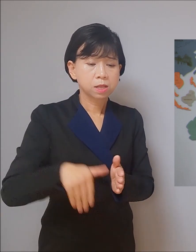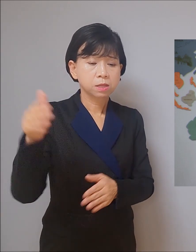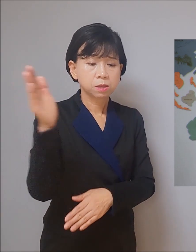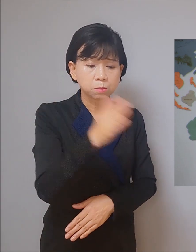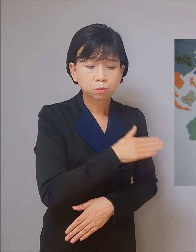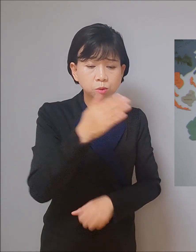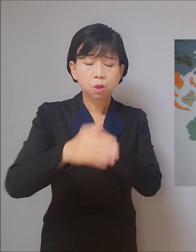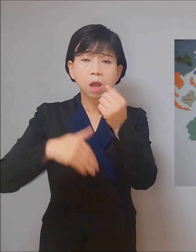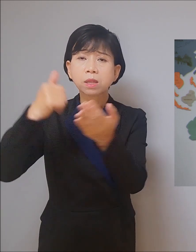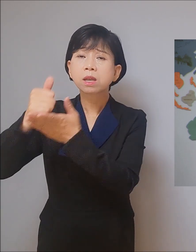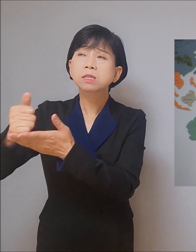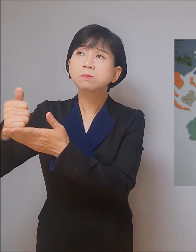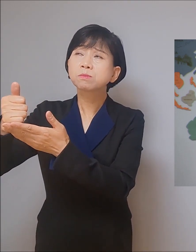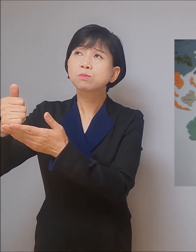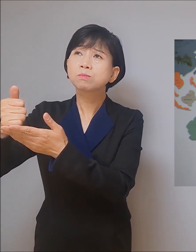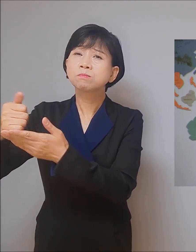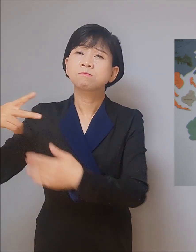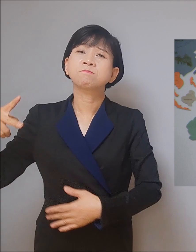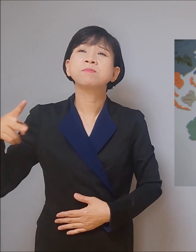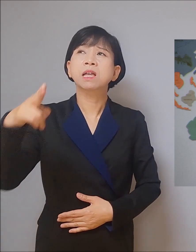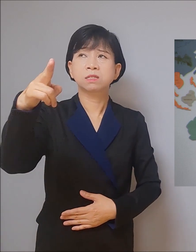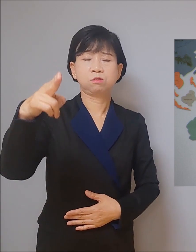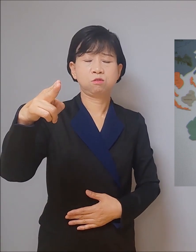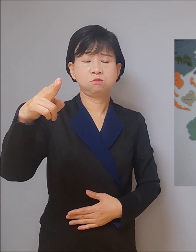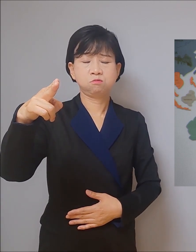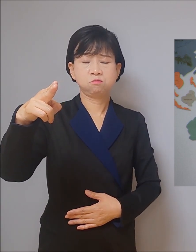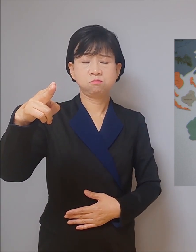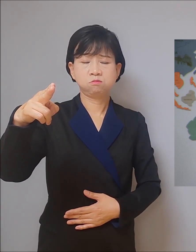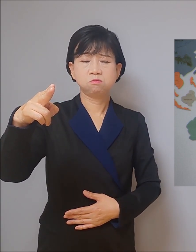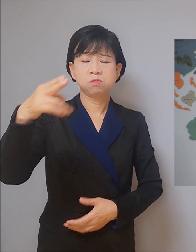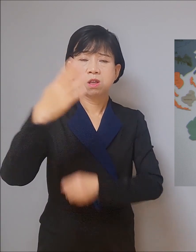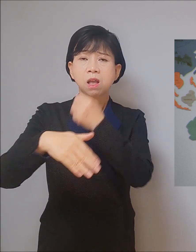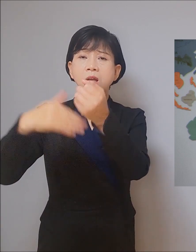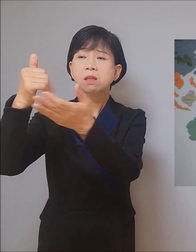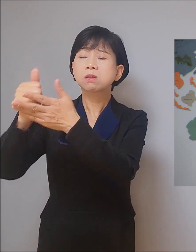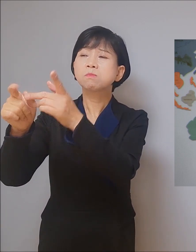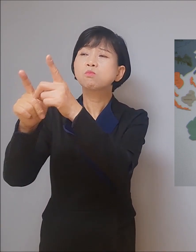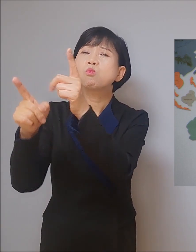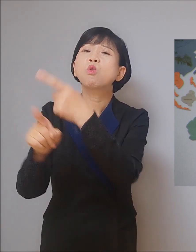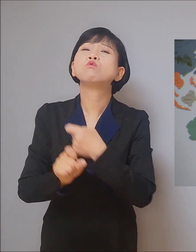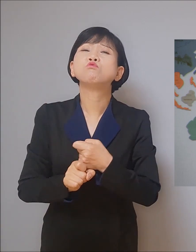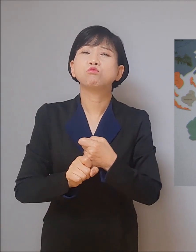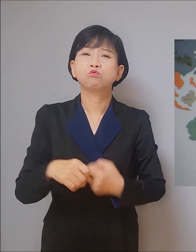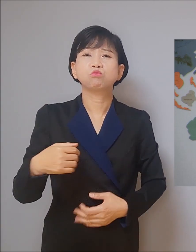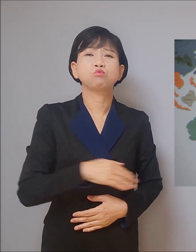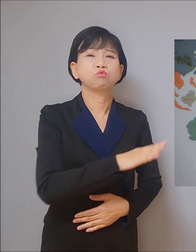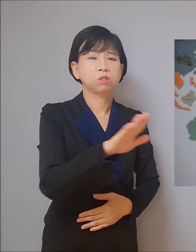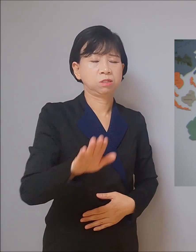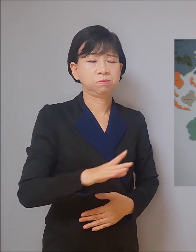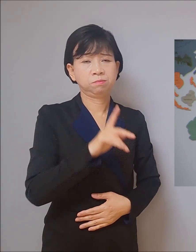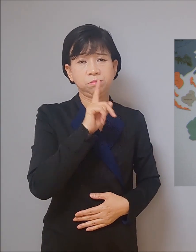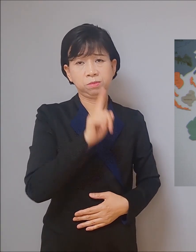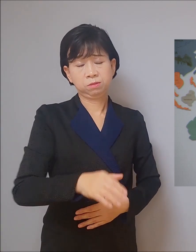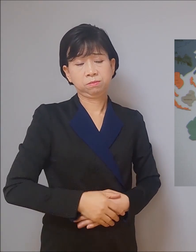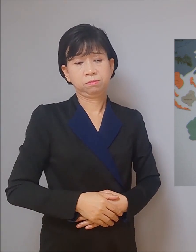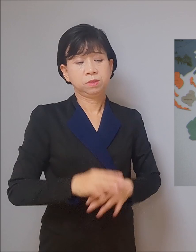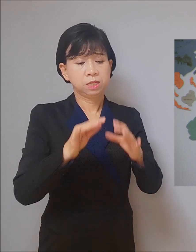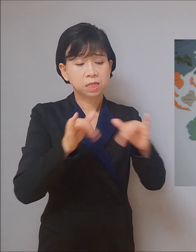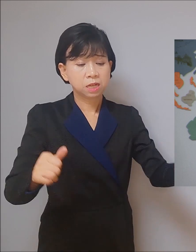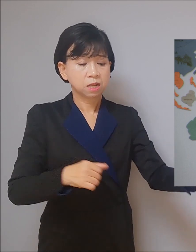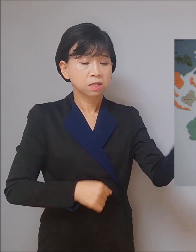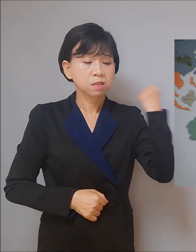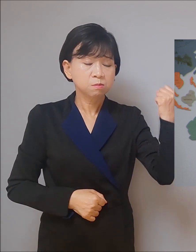우리는요 하나님과 등 돌리고 있는 사이, 원수다라고 하는 말씀입니다. 인간의